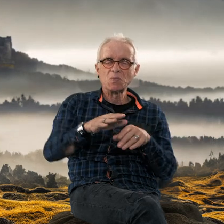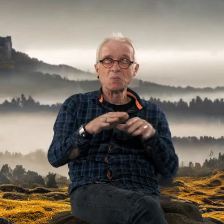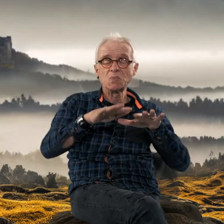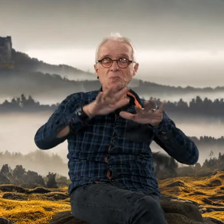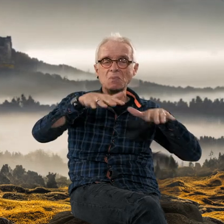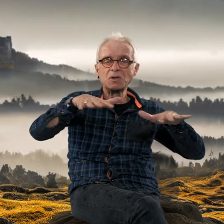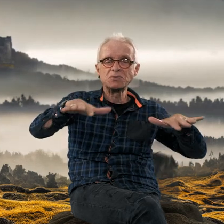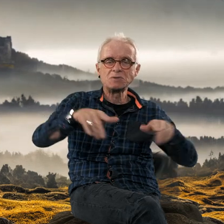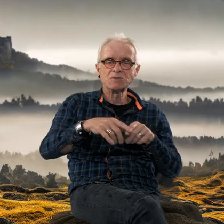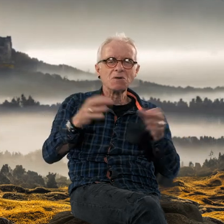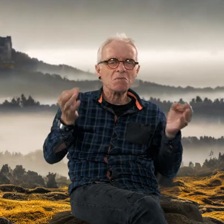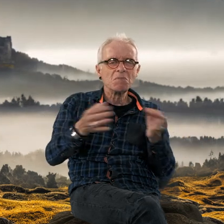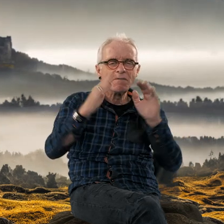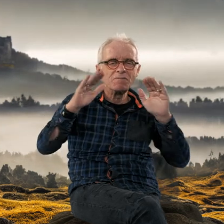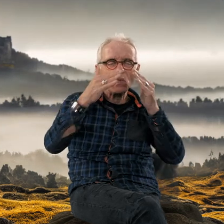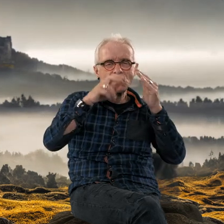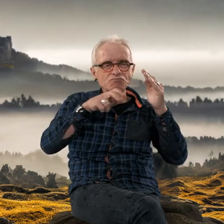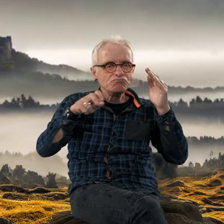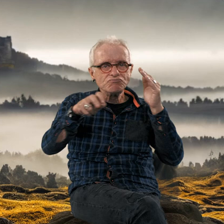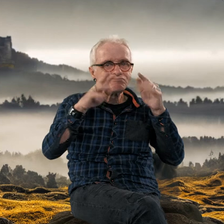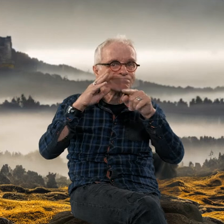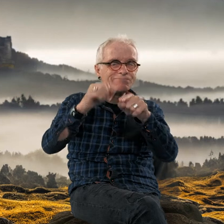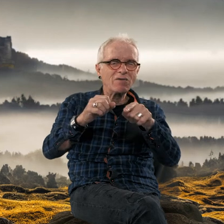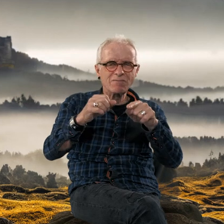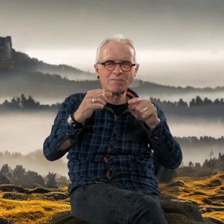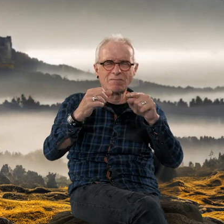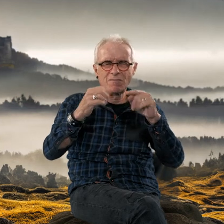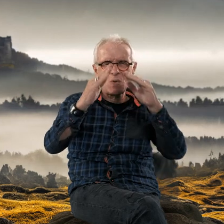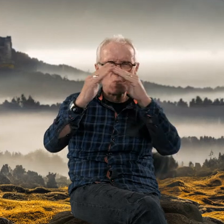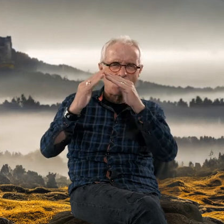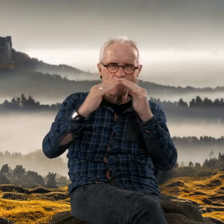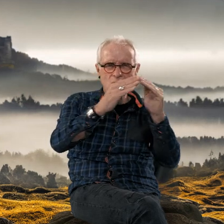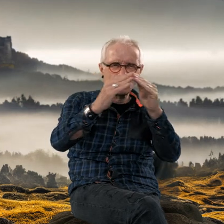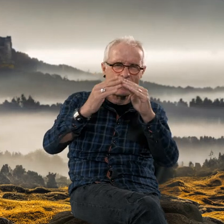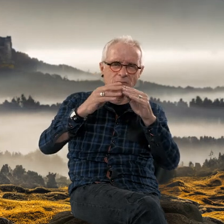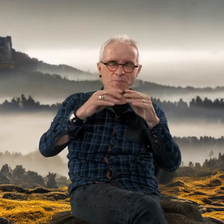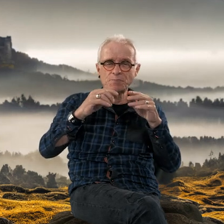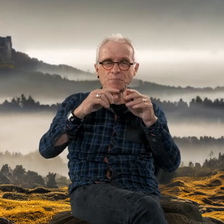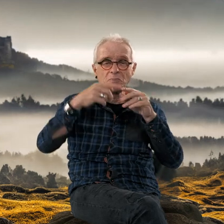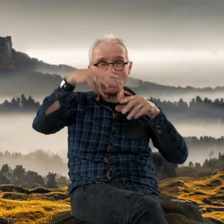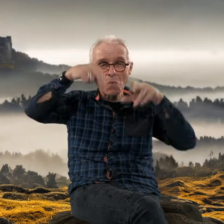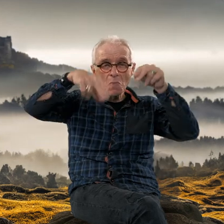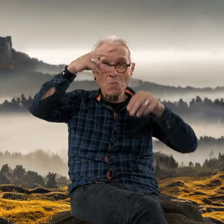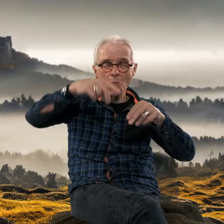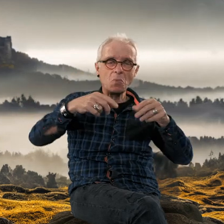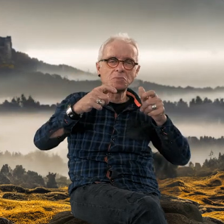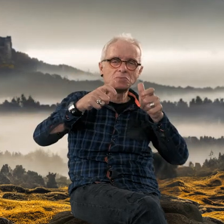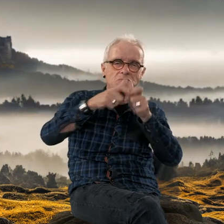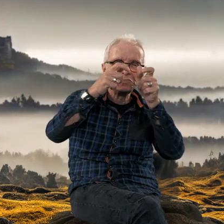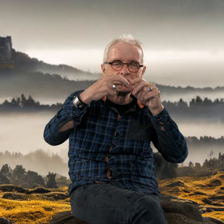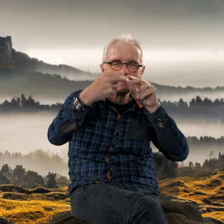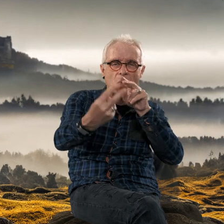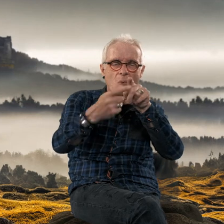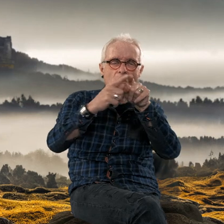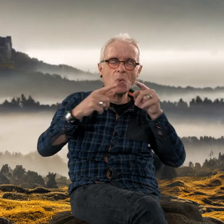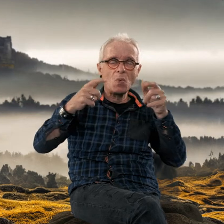Quelquefois au tournant d'une côte il voyait sous ses yeux une confusion de toits pressés avec des flèches de pierre, des ponts, des tours, des rues